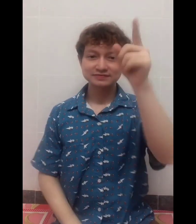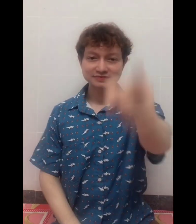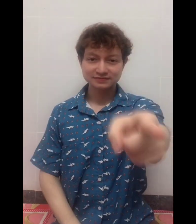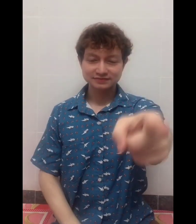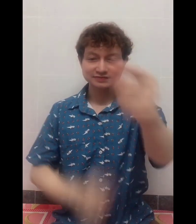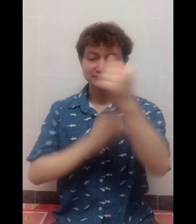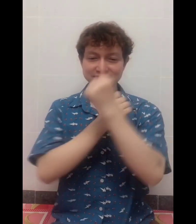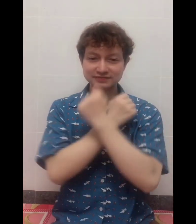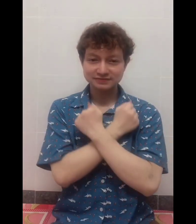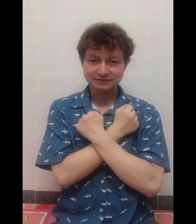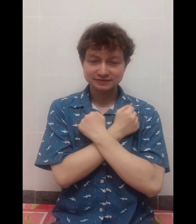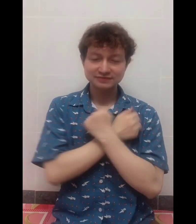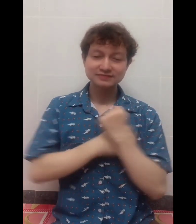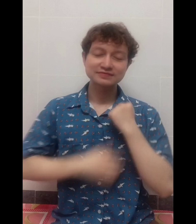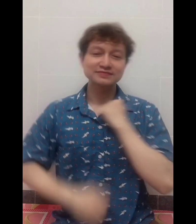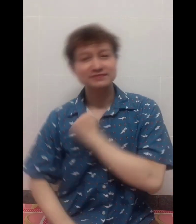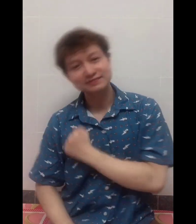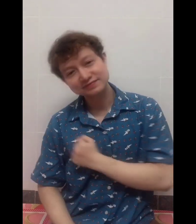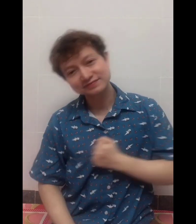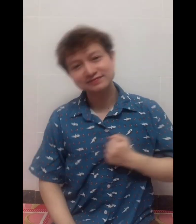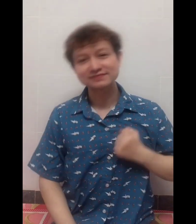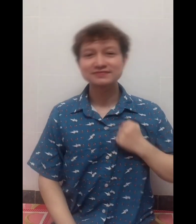Before you love me,